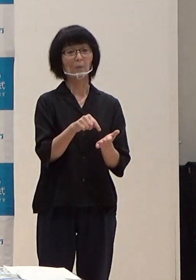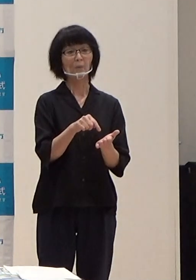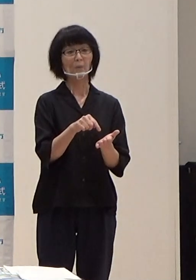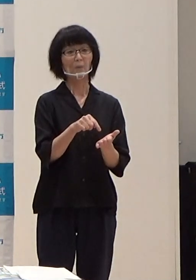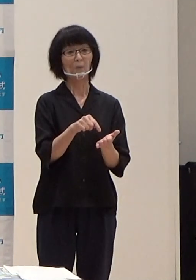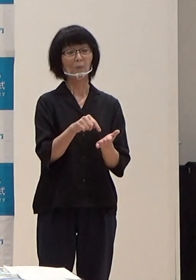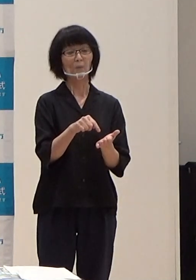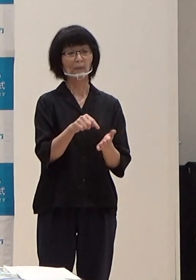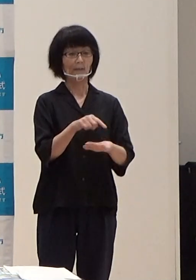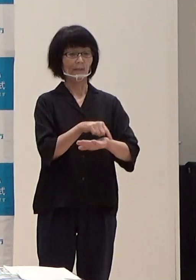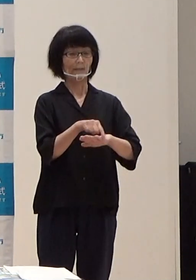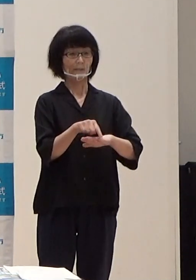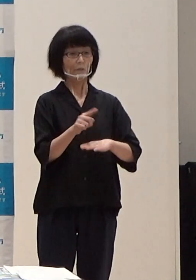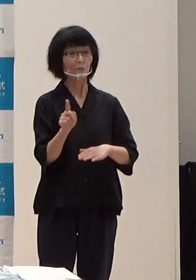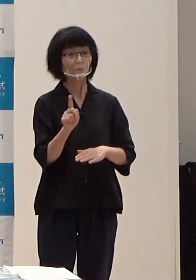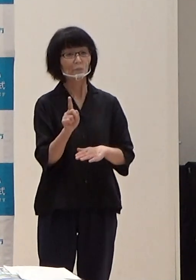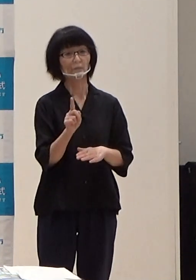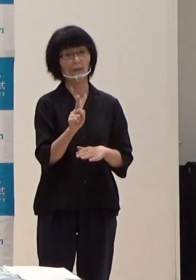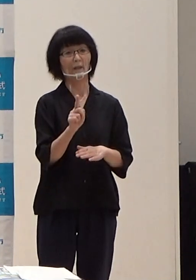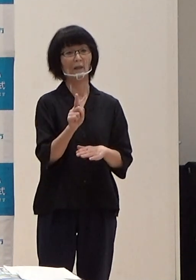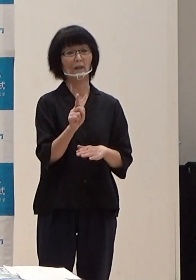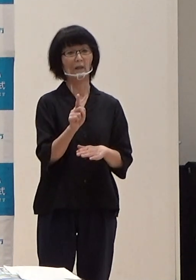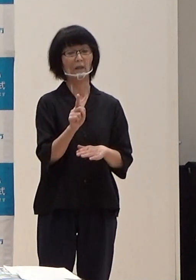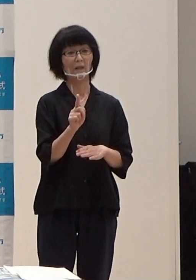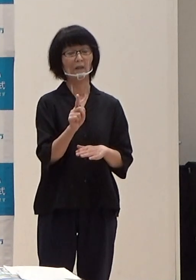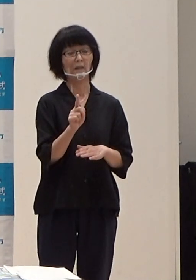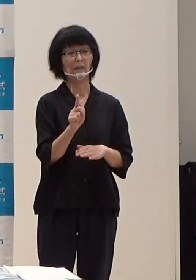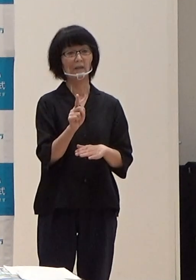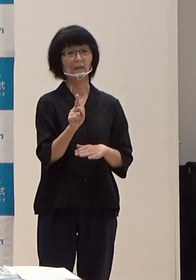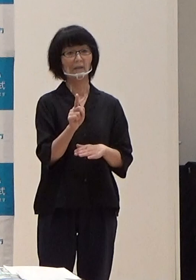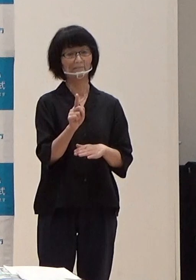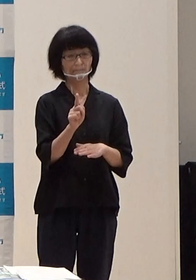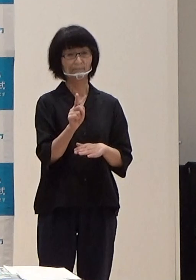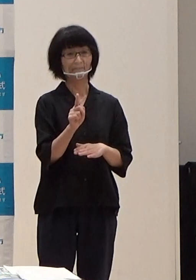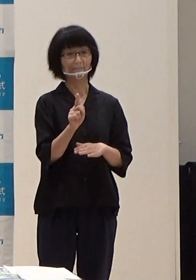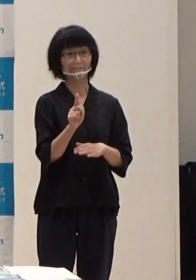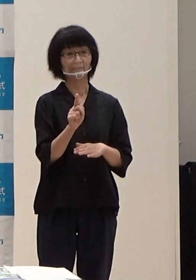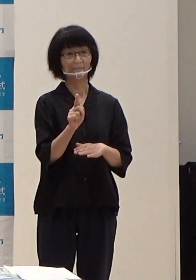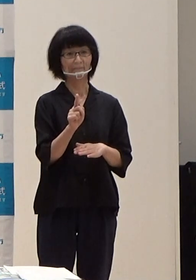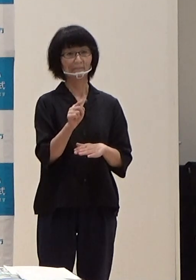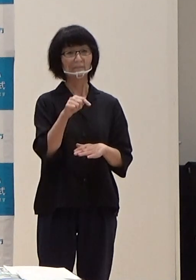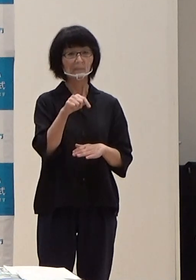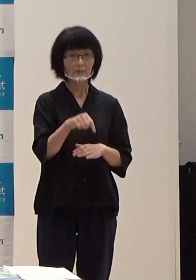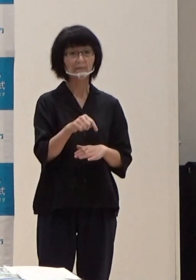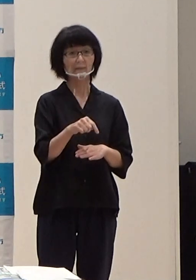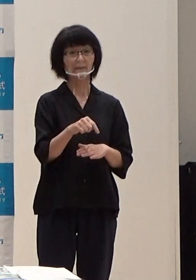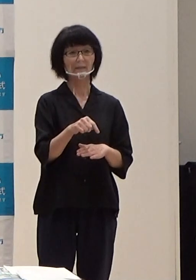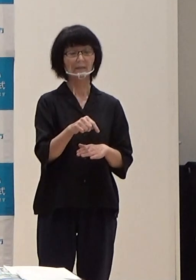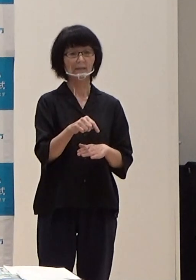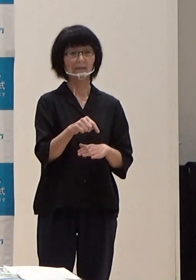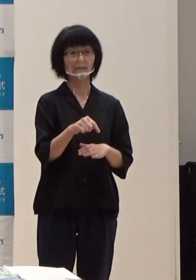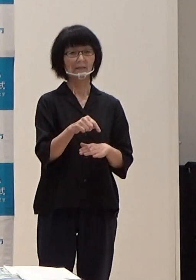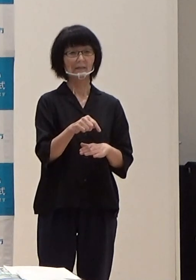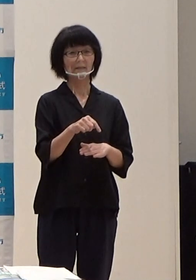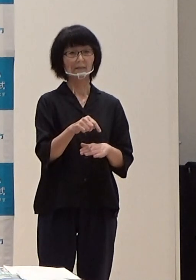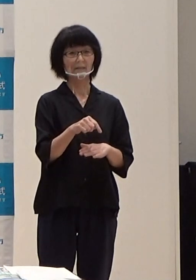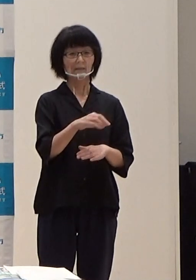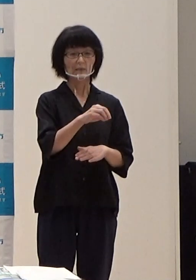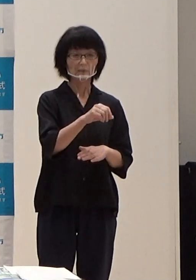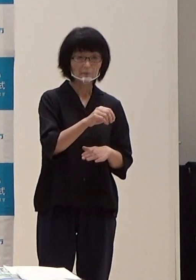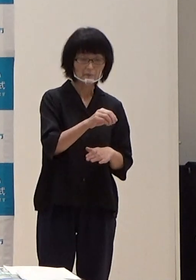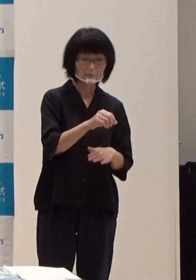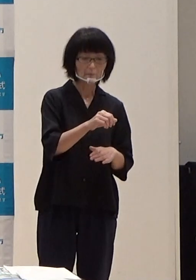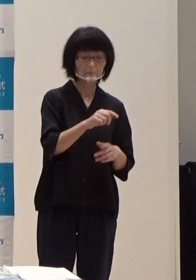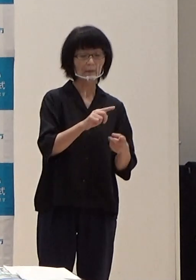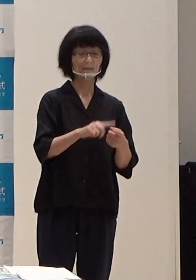都市計画を34条を活用した中でですね、それぞれの適地適活